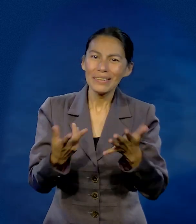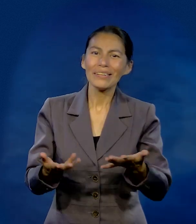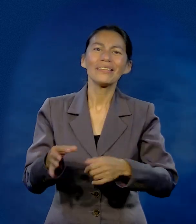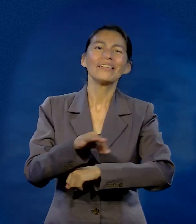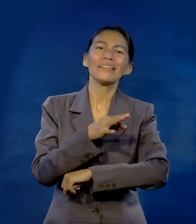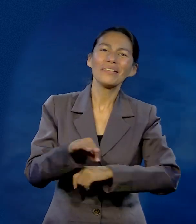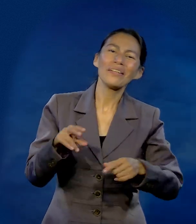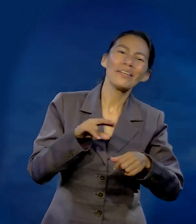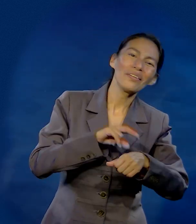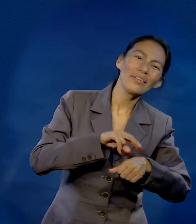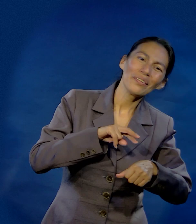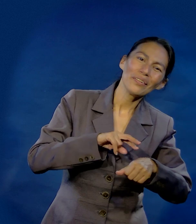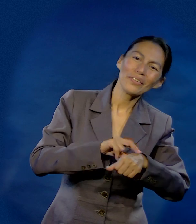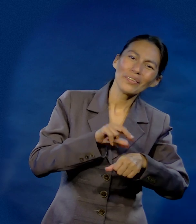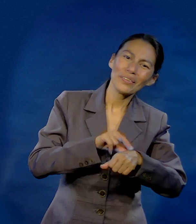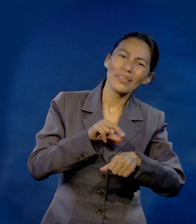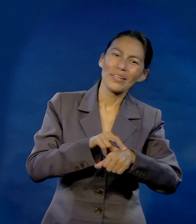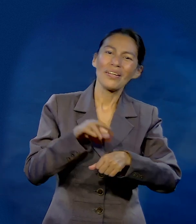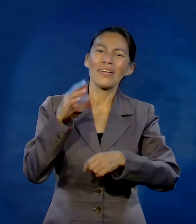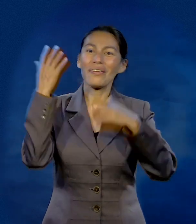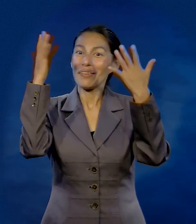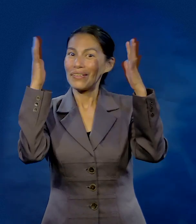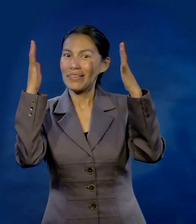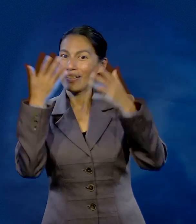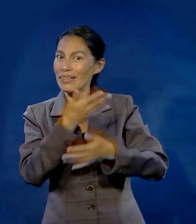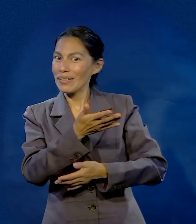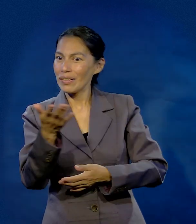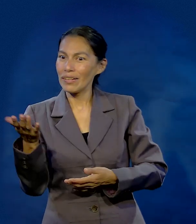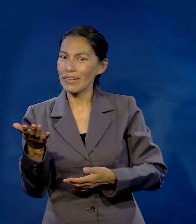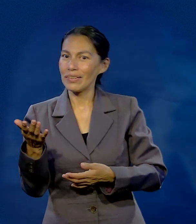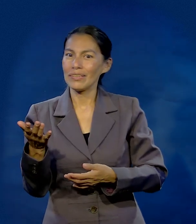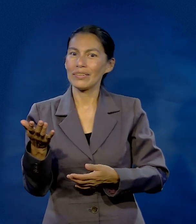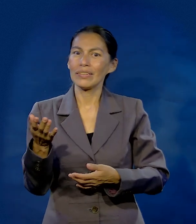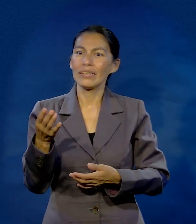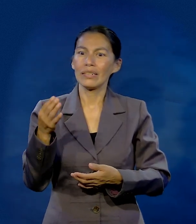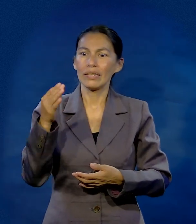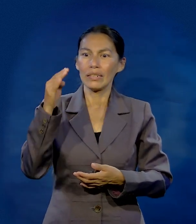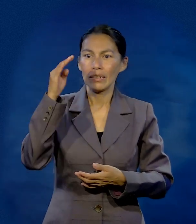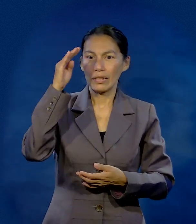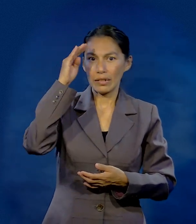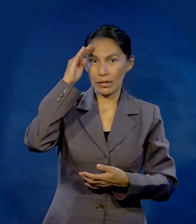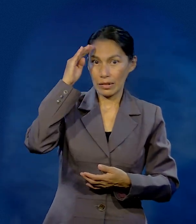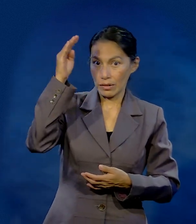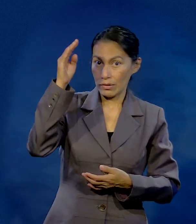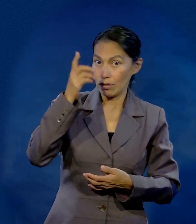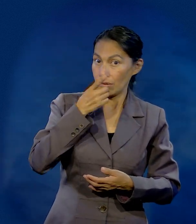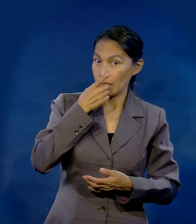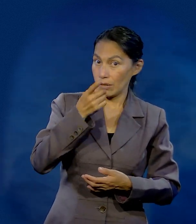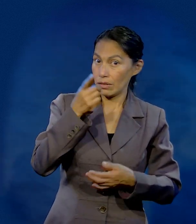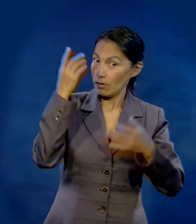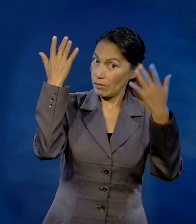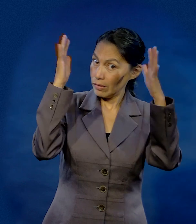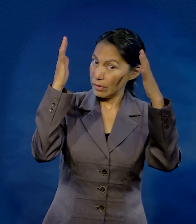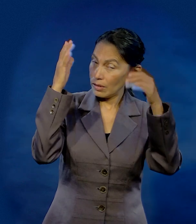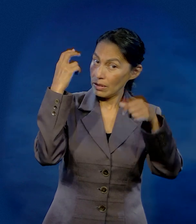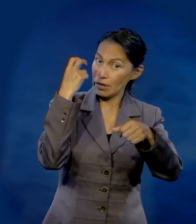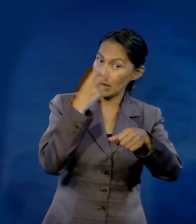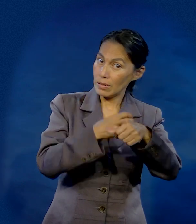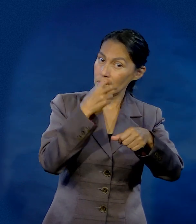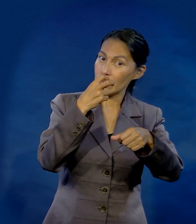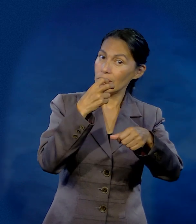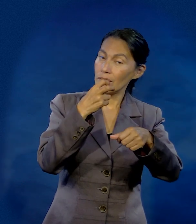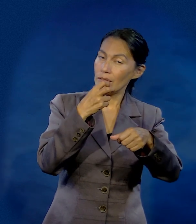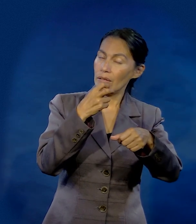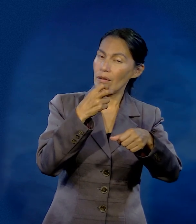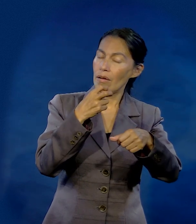escuchar un día y el rector cambia su borla de lado y